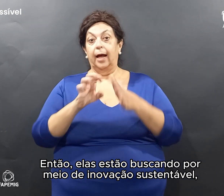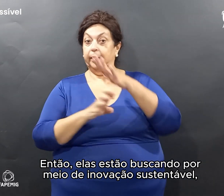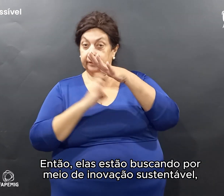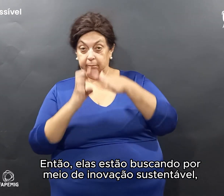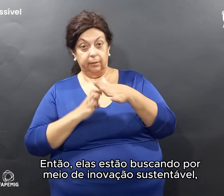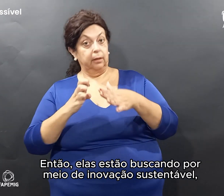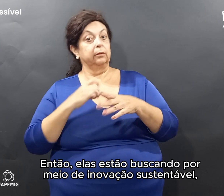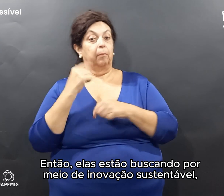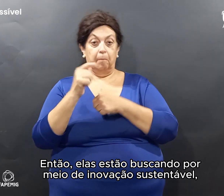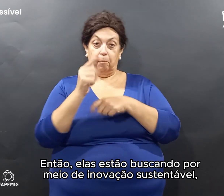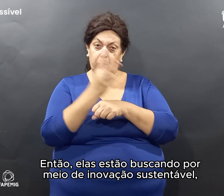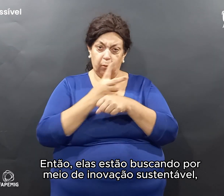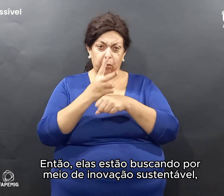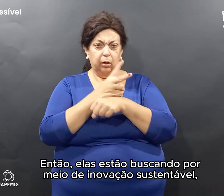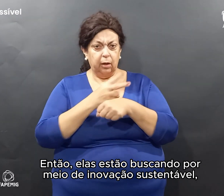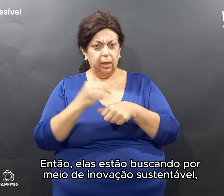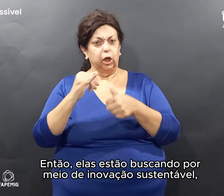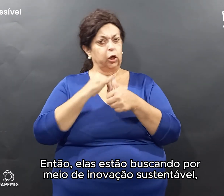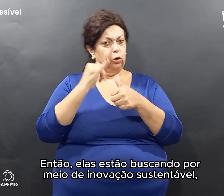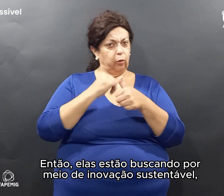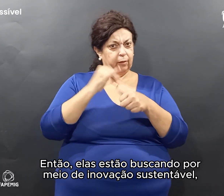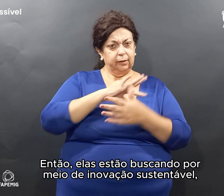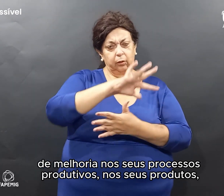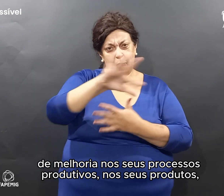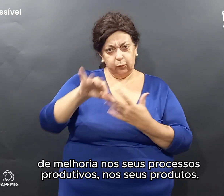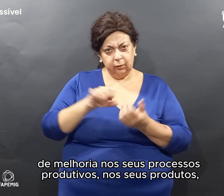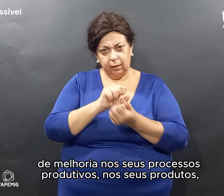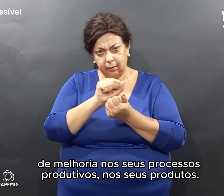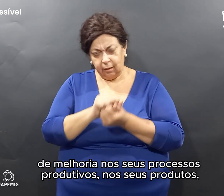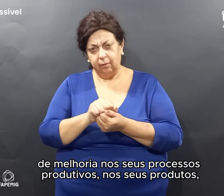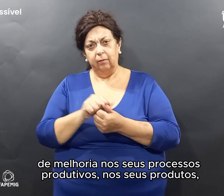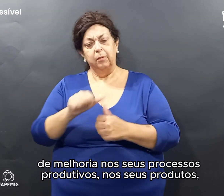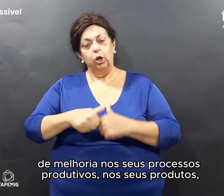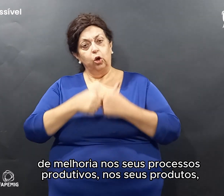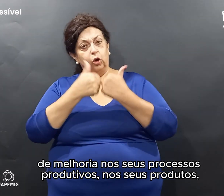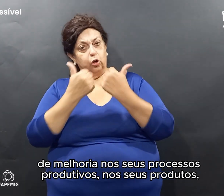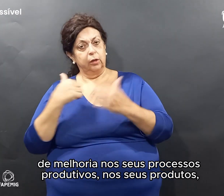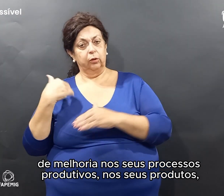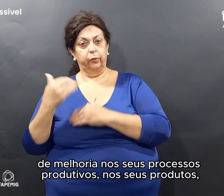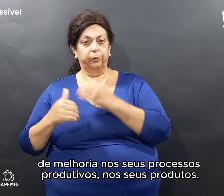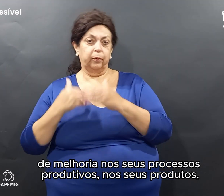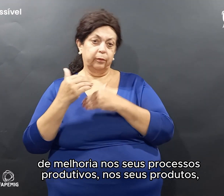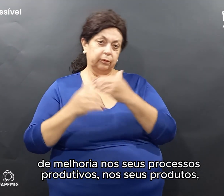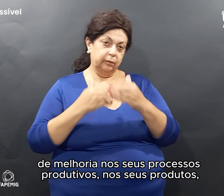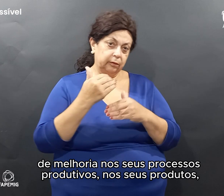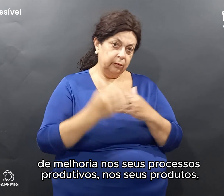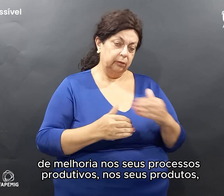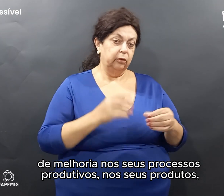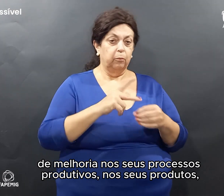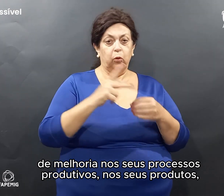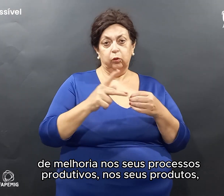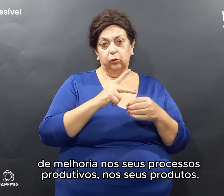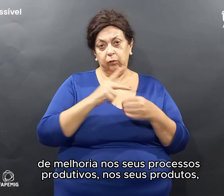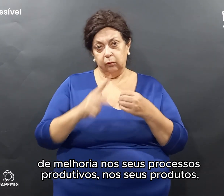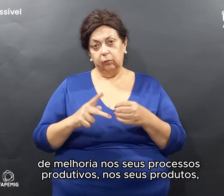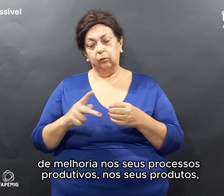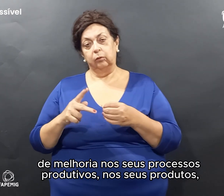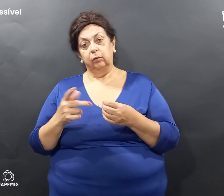de inovação sustentável, né, de melhoria nos seus processos produtivos, nos seus produtos,